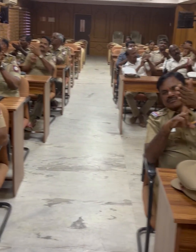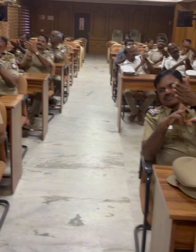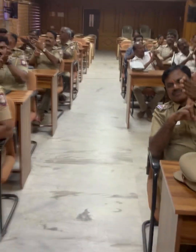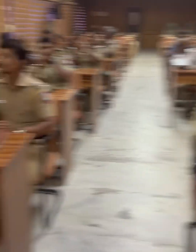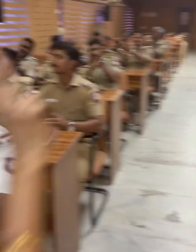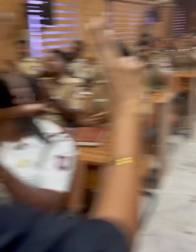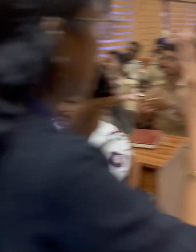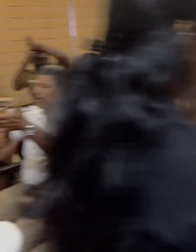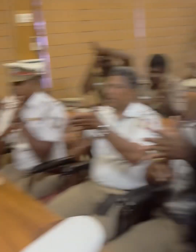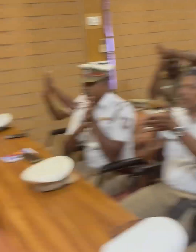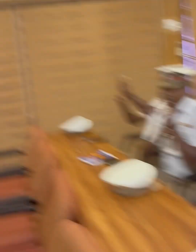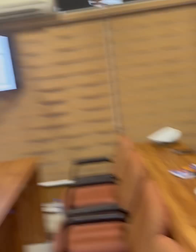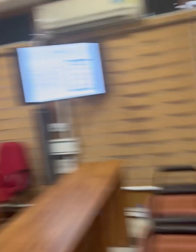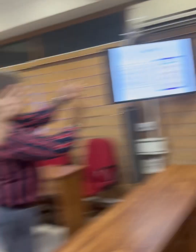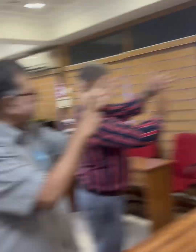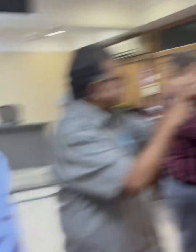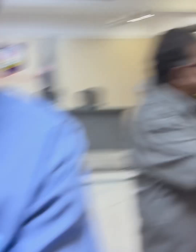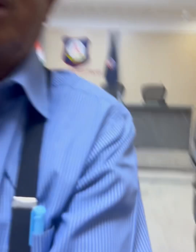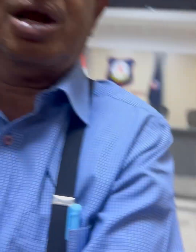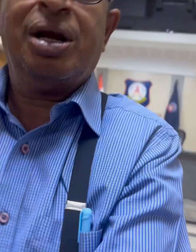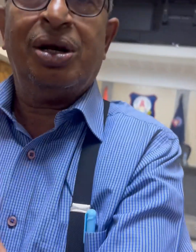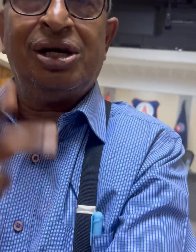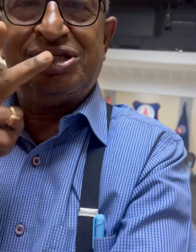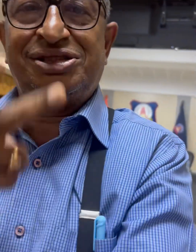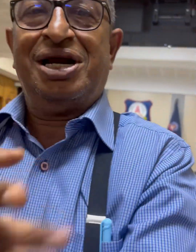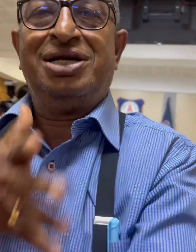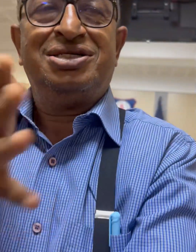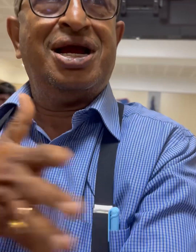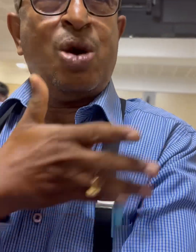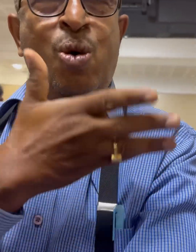2 ஃபிங்கர்ஸ் நம்ம பாம் மேல வைக்கிறது.